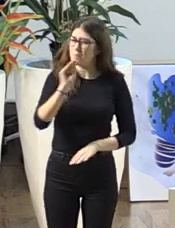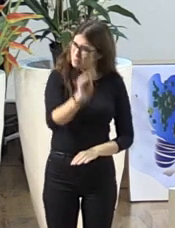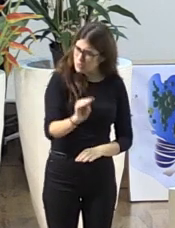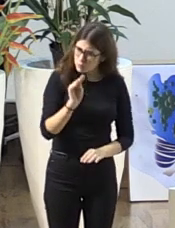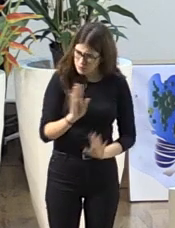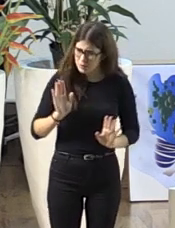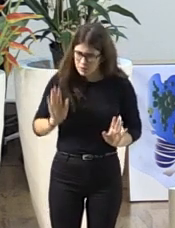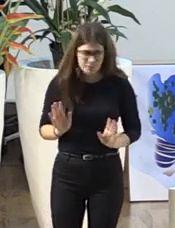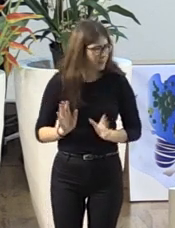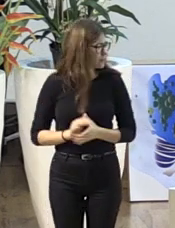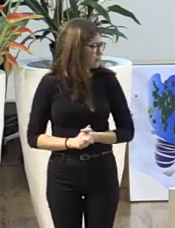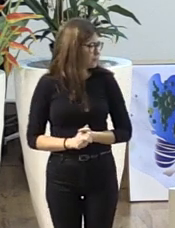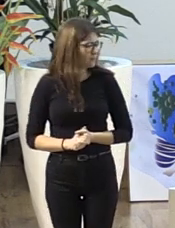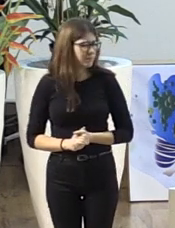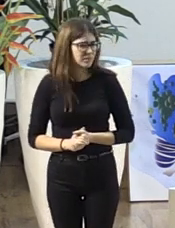lanzo es,